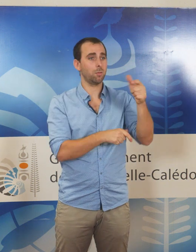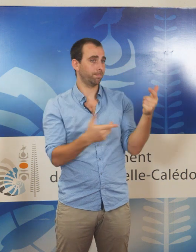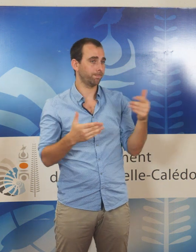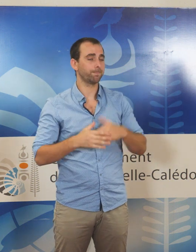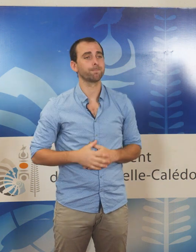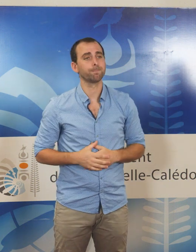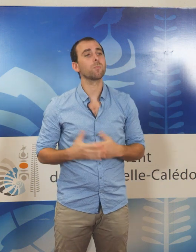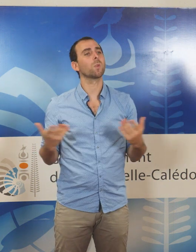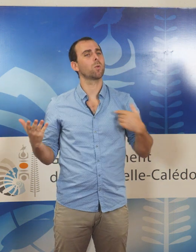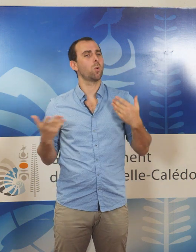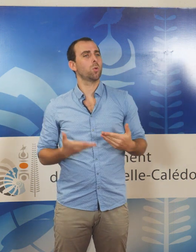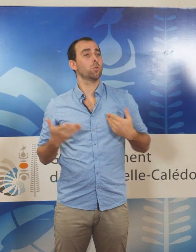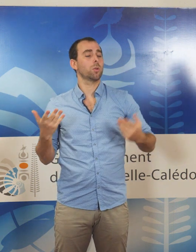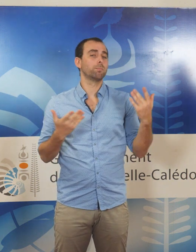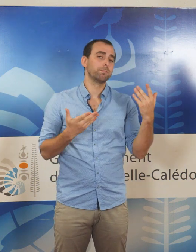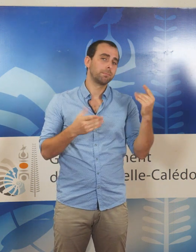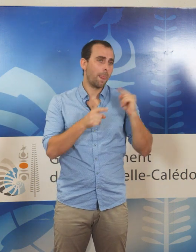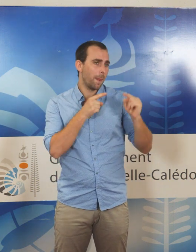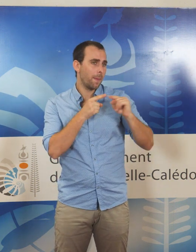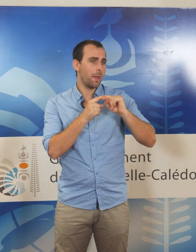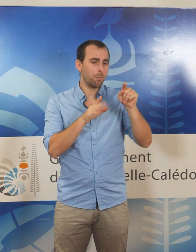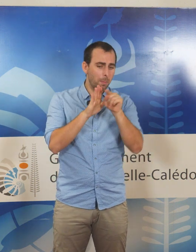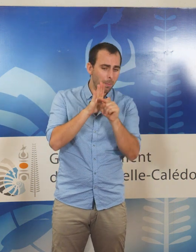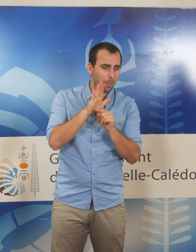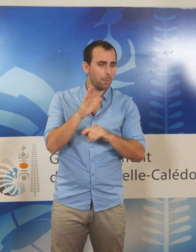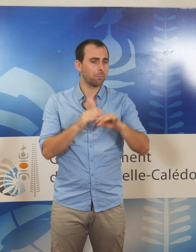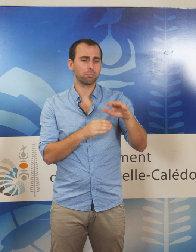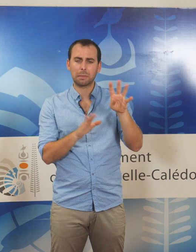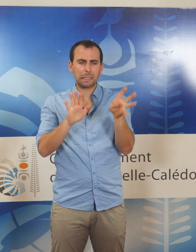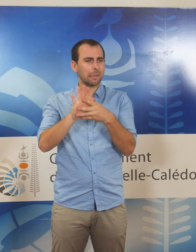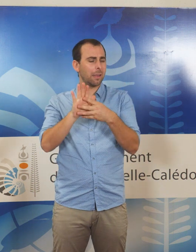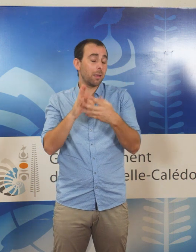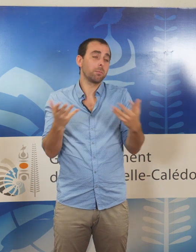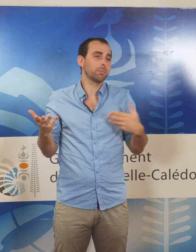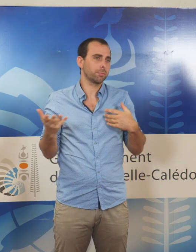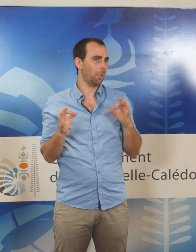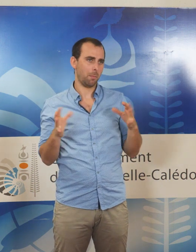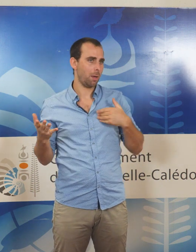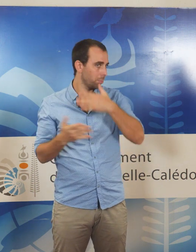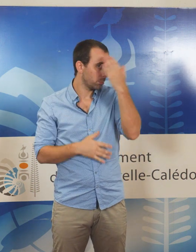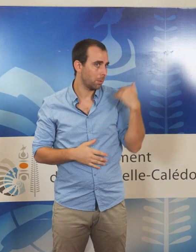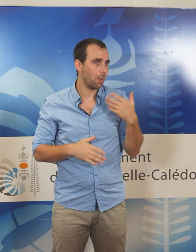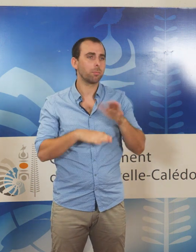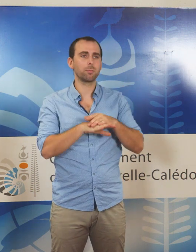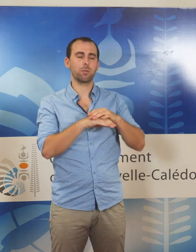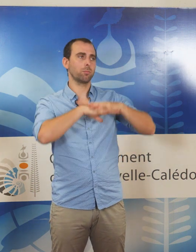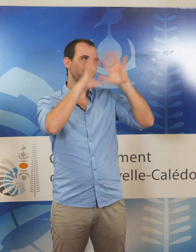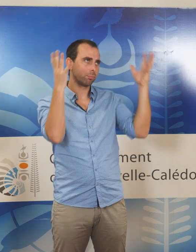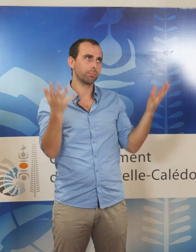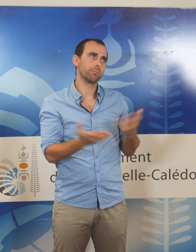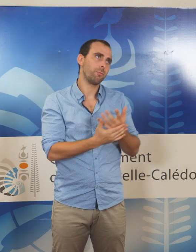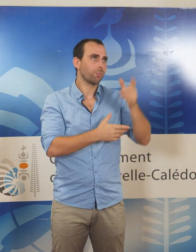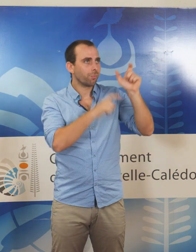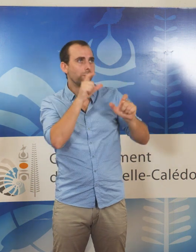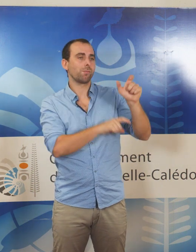je n'ai pas le détail de la liste et le détail des critères, mais je pense que la très grande partie des personnes qui étaient concernées sur le personnel